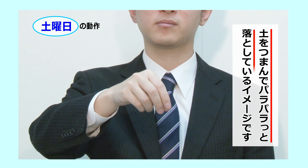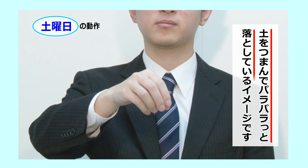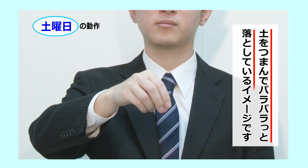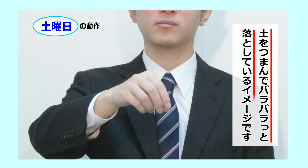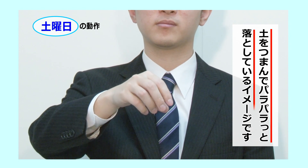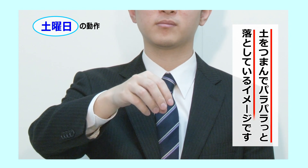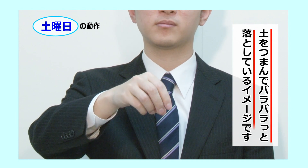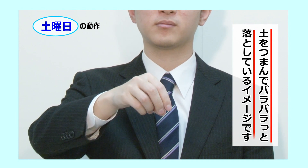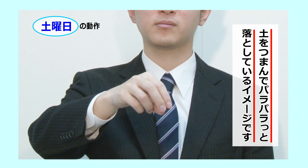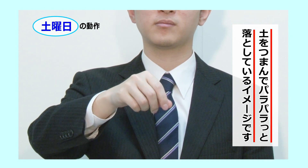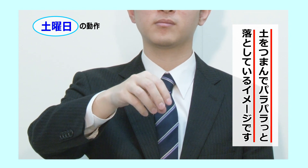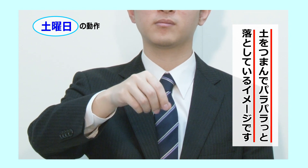ているイメージです。